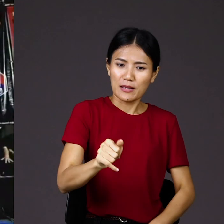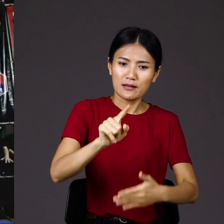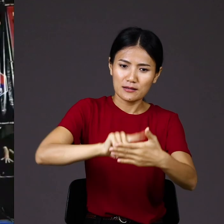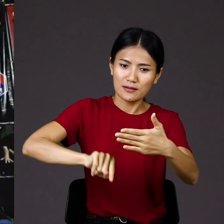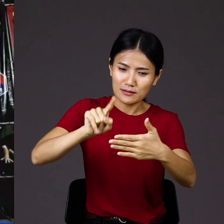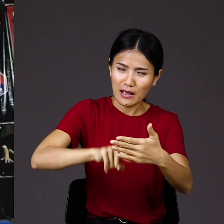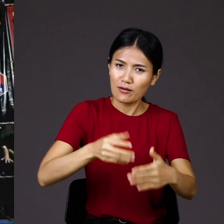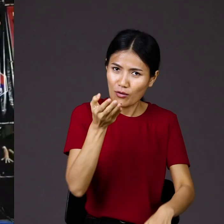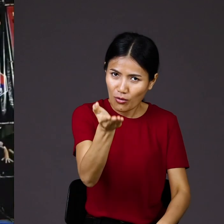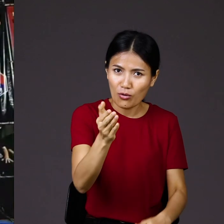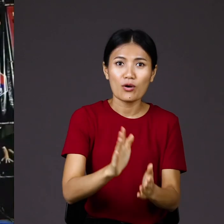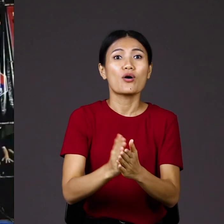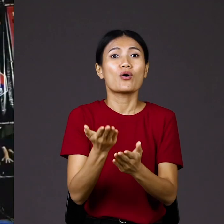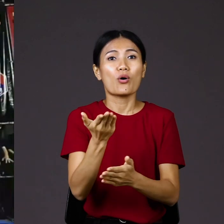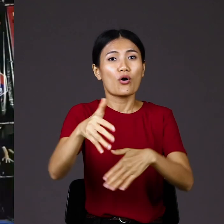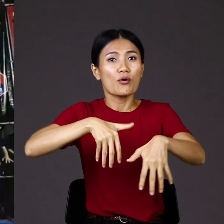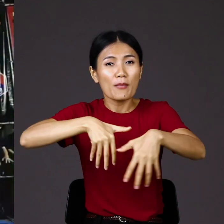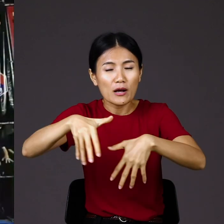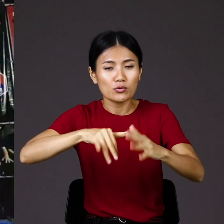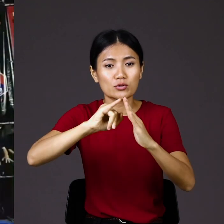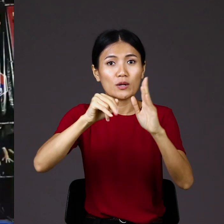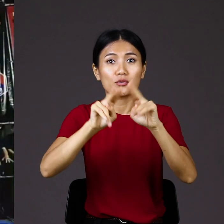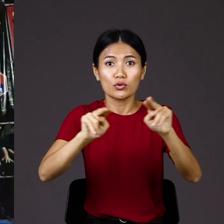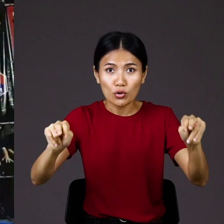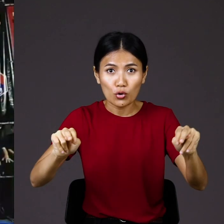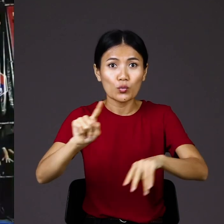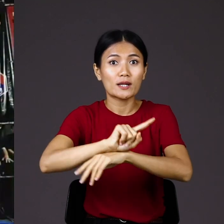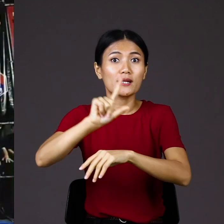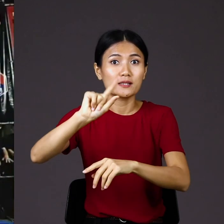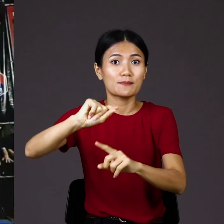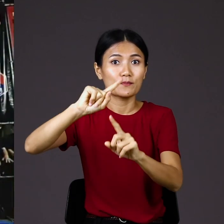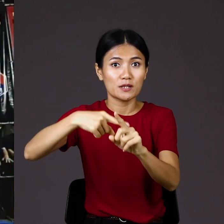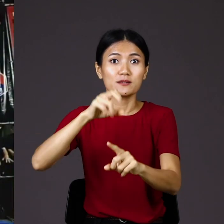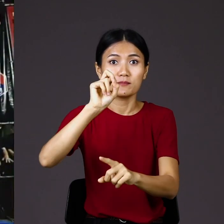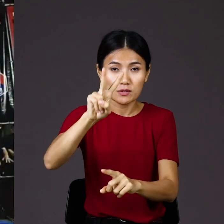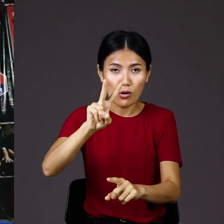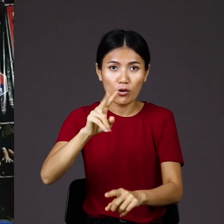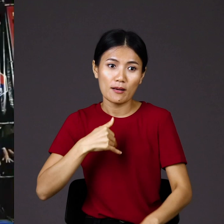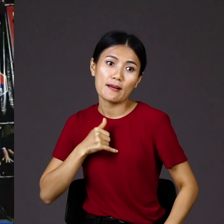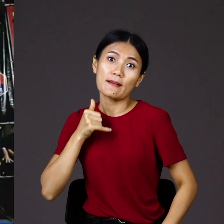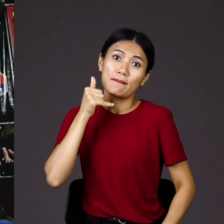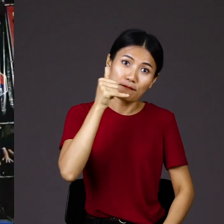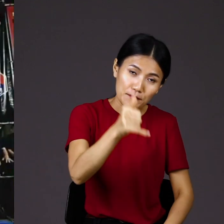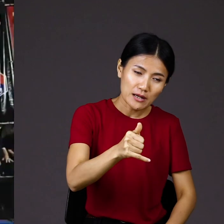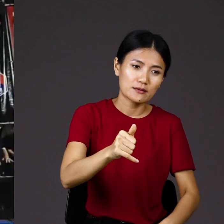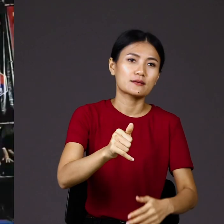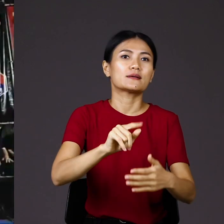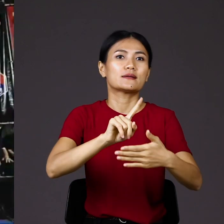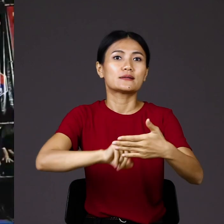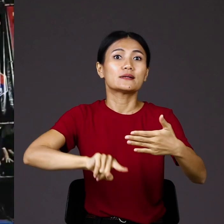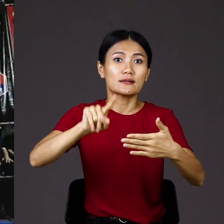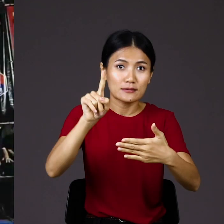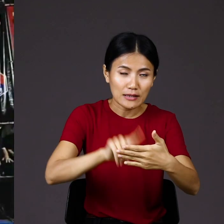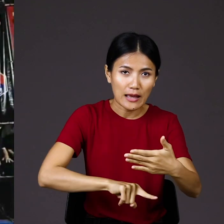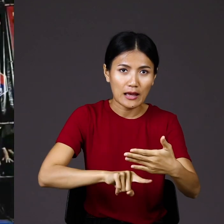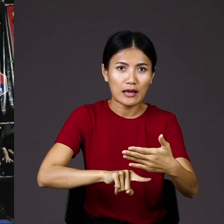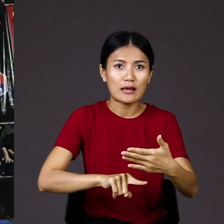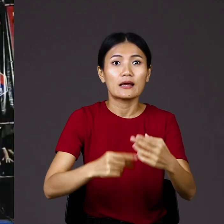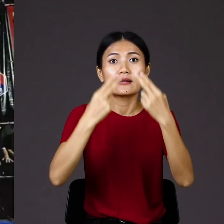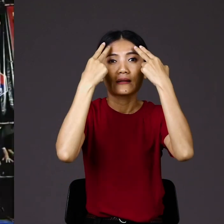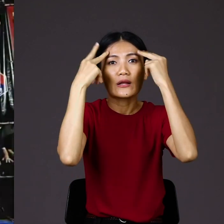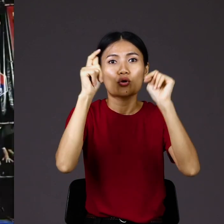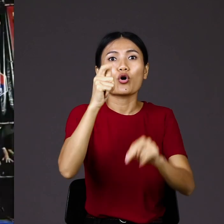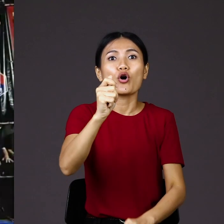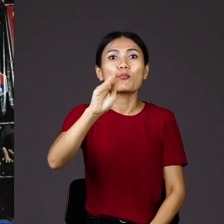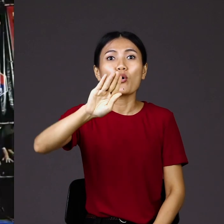ช้เสียงกันให้มากๆขอพี่น้องชาวนนทบุรีเดินหน้าเข้าคูหาในวันที่20ธันวาร่วมกันใช้สิท